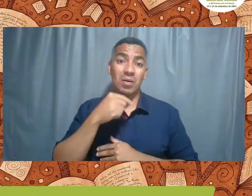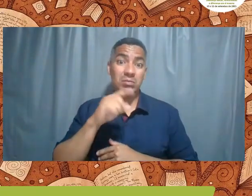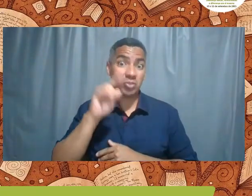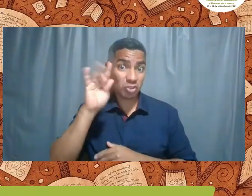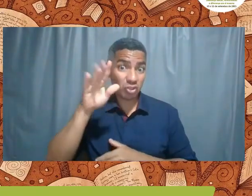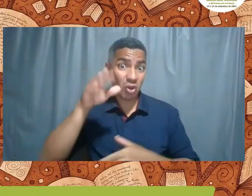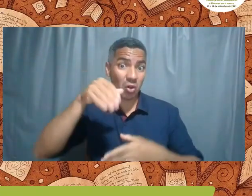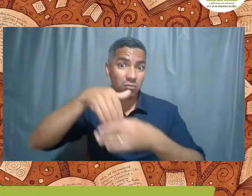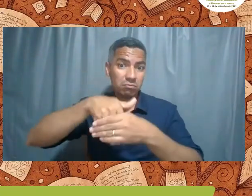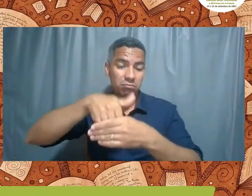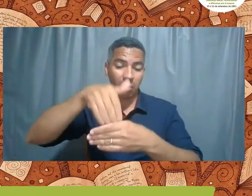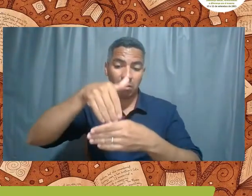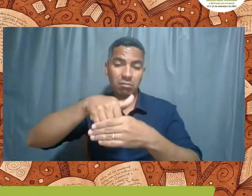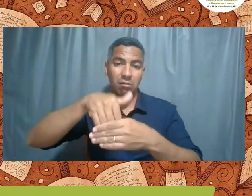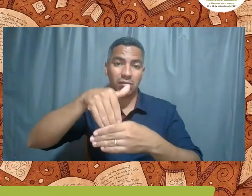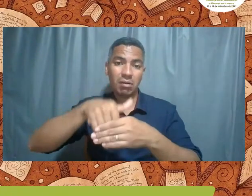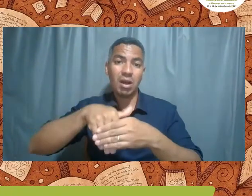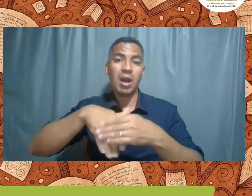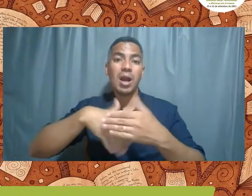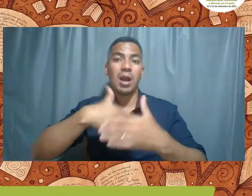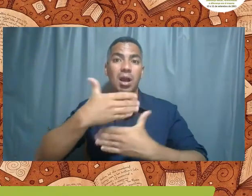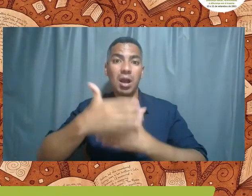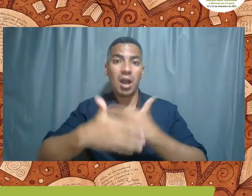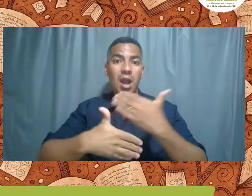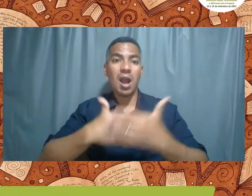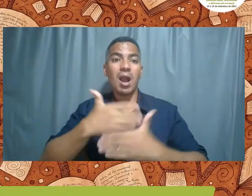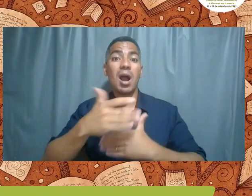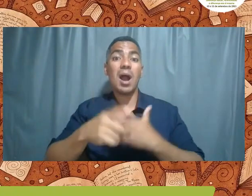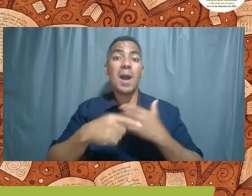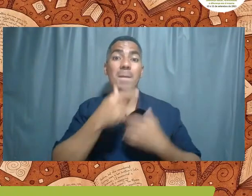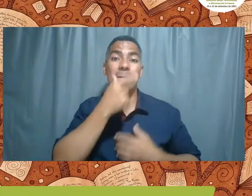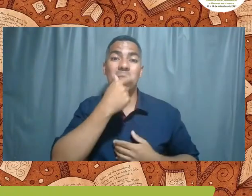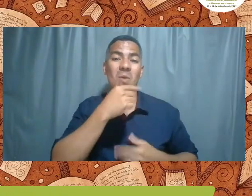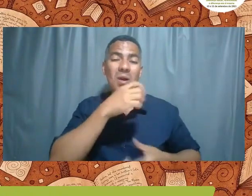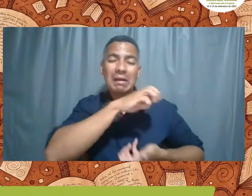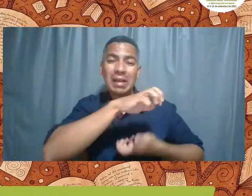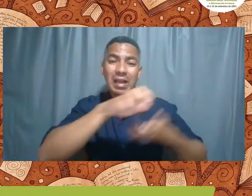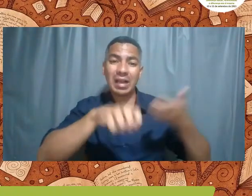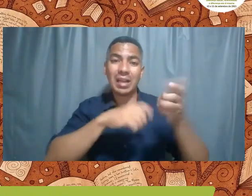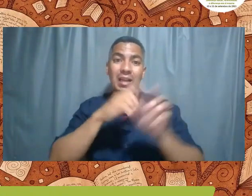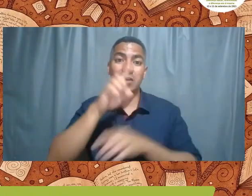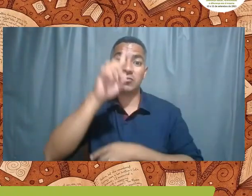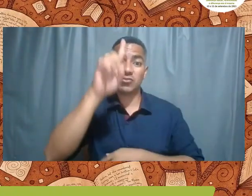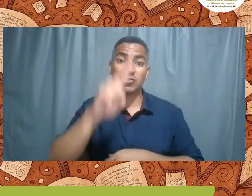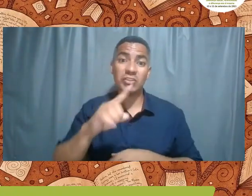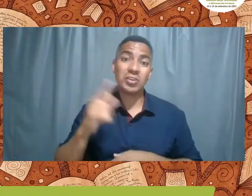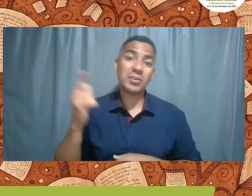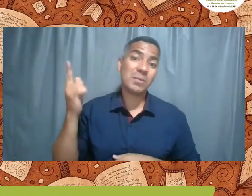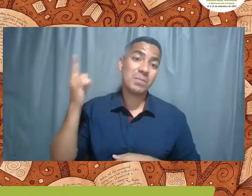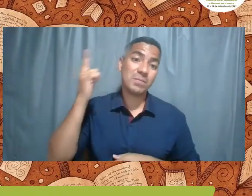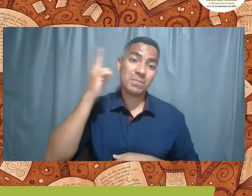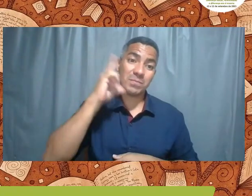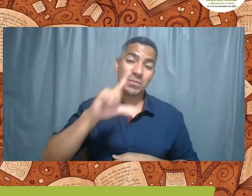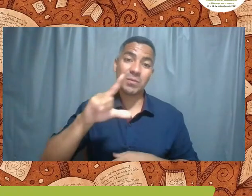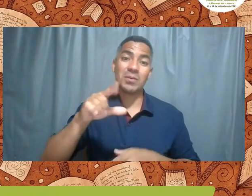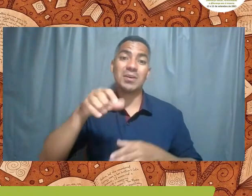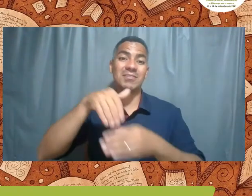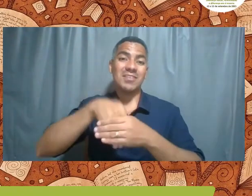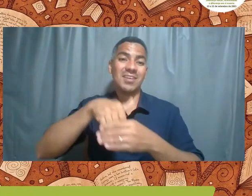que as mulheres procuravam agora era uma maior, né, mais extensa pauta,